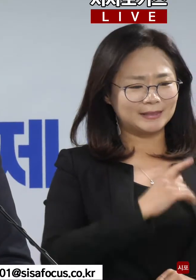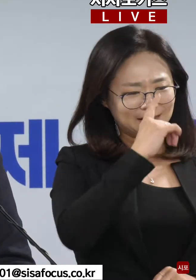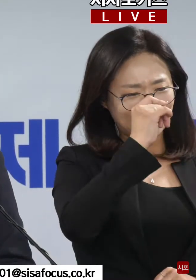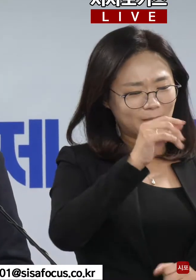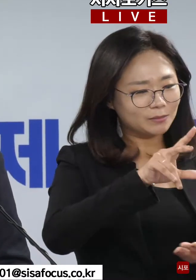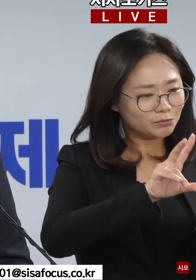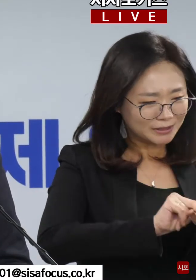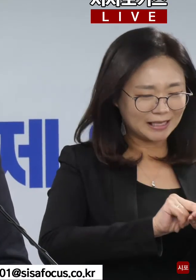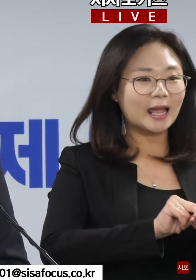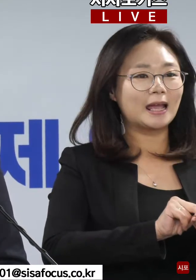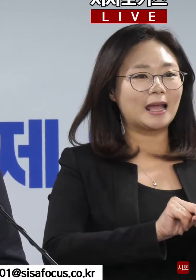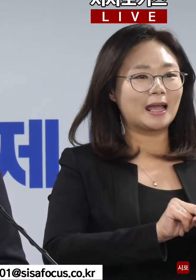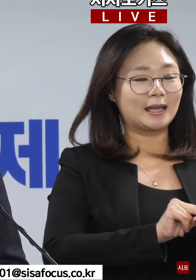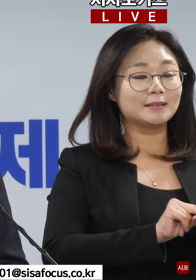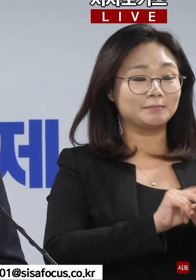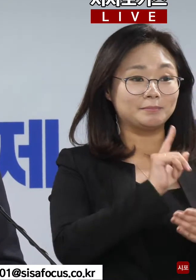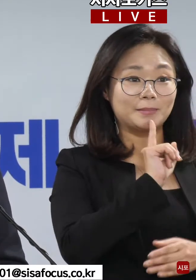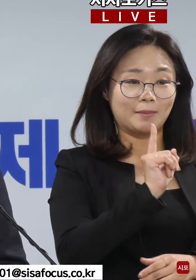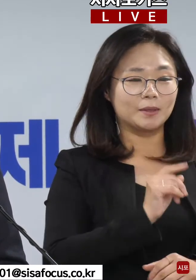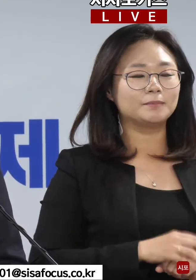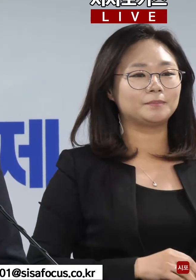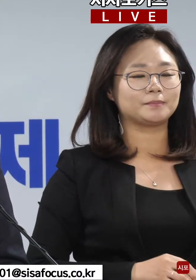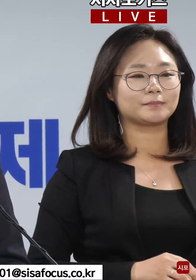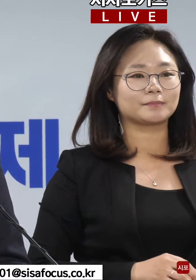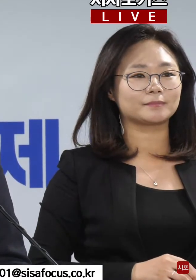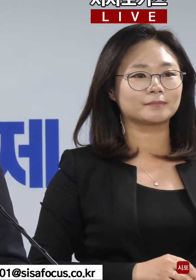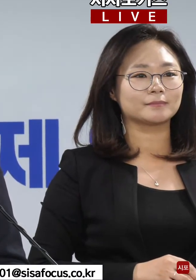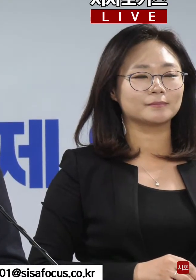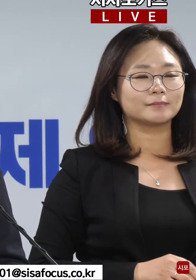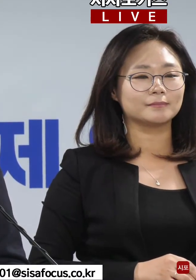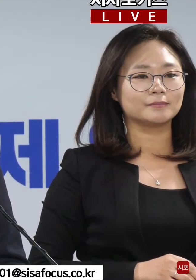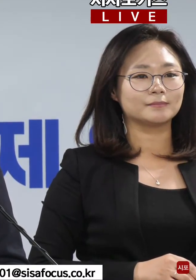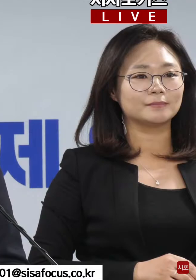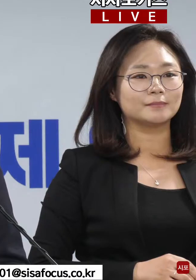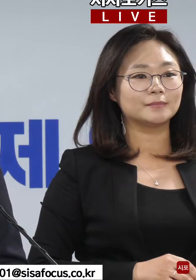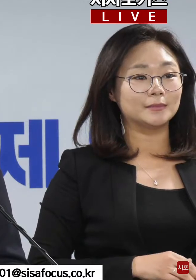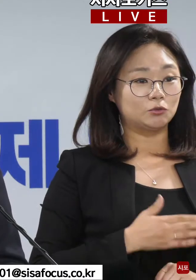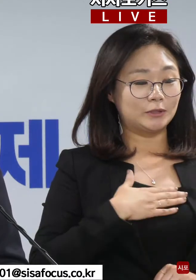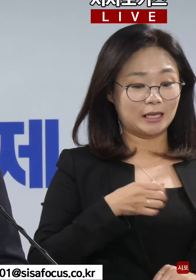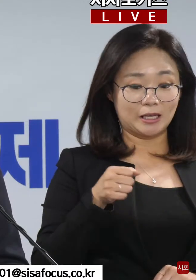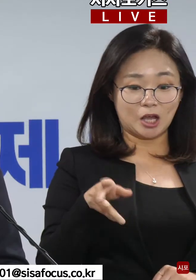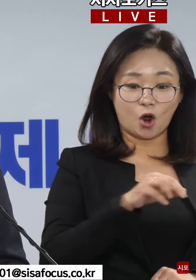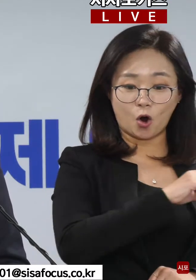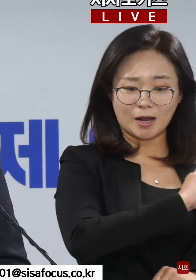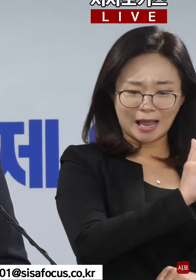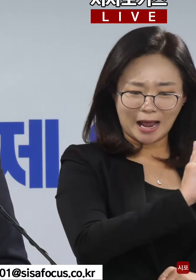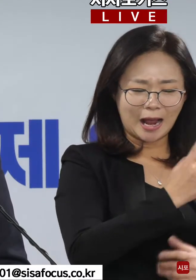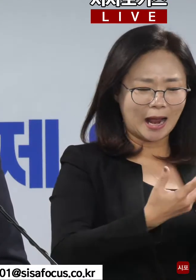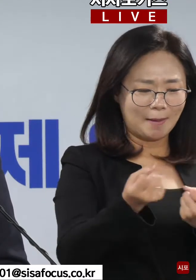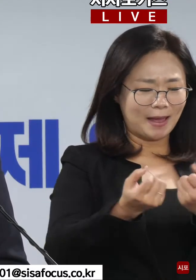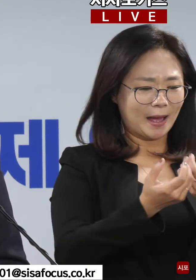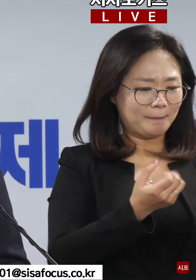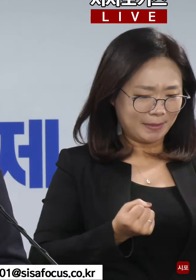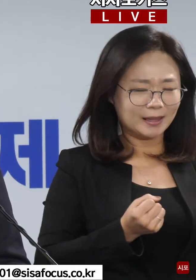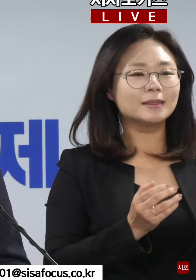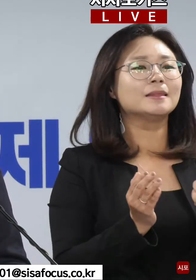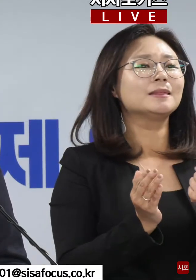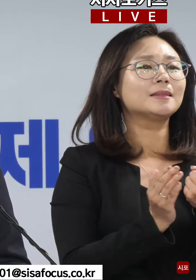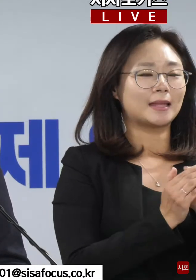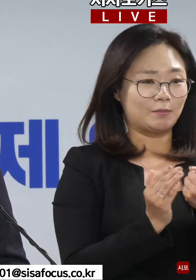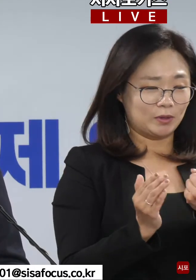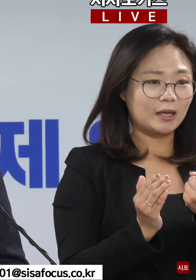예민한 문제들인데 제가 드린 말씀은 우리가 진영 논리에 갇혀서 또 흑백 논리에